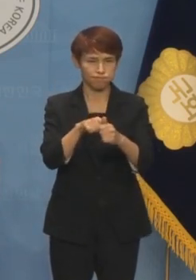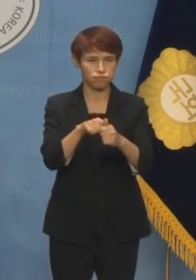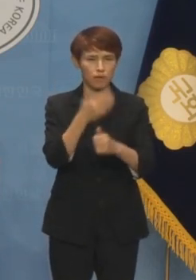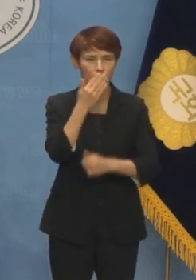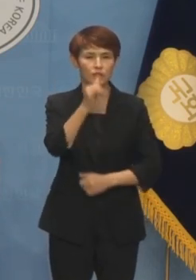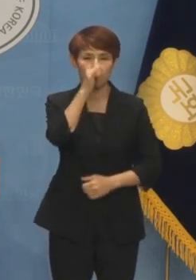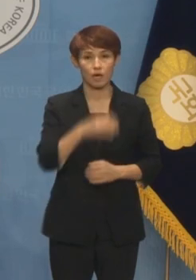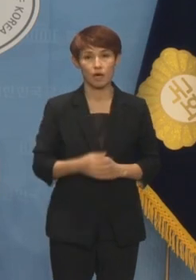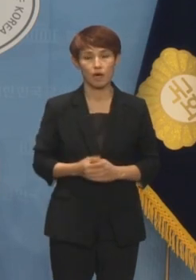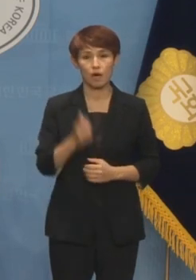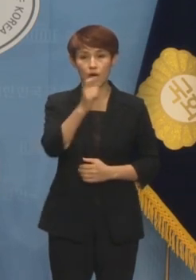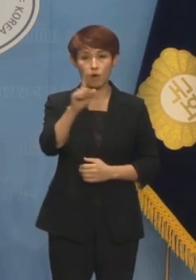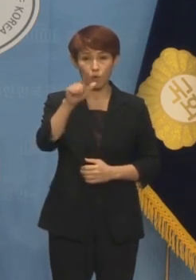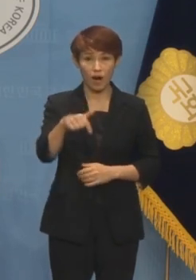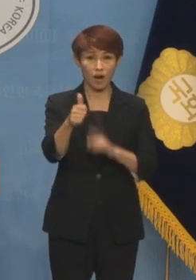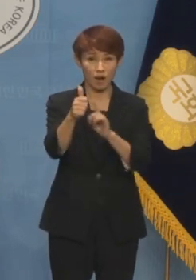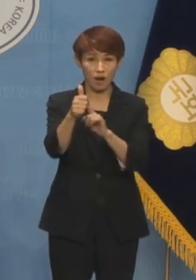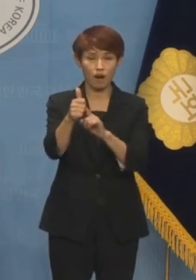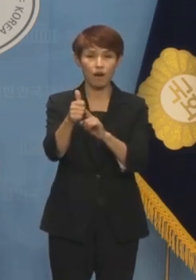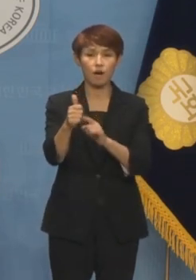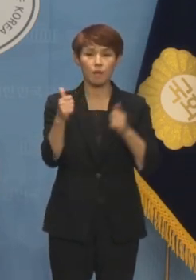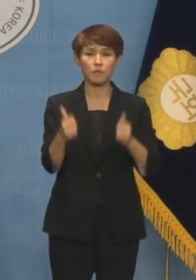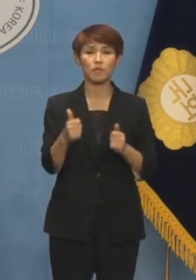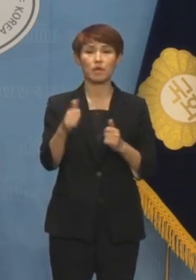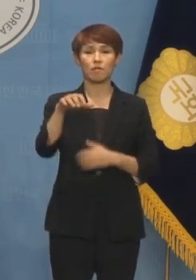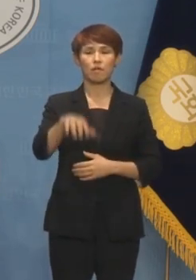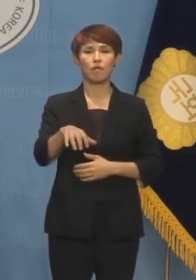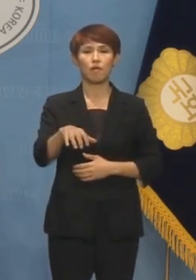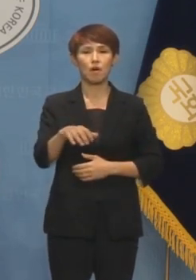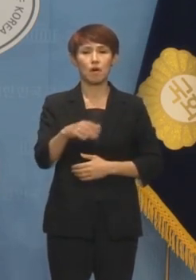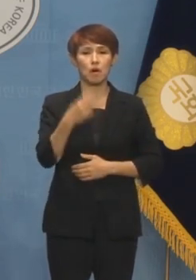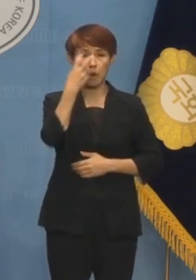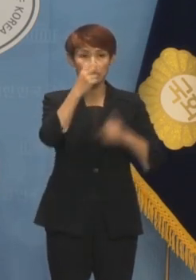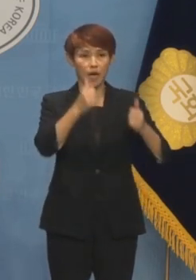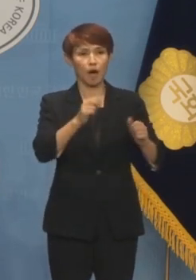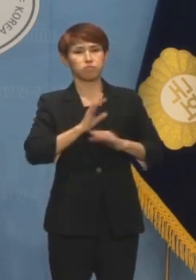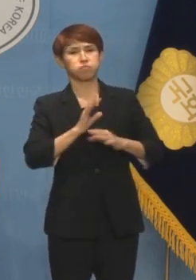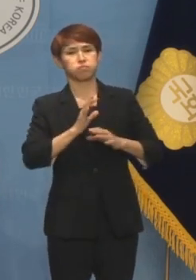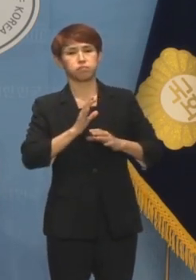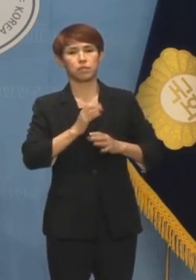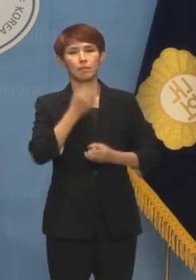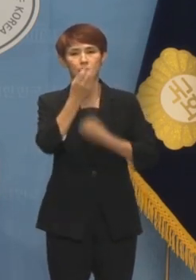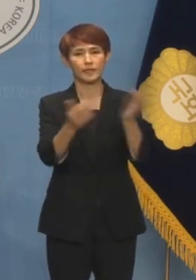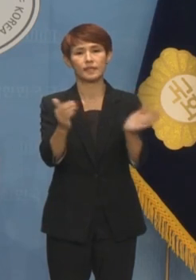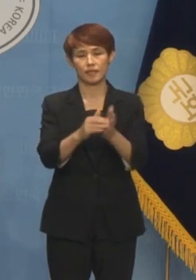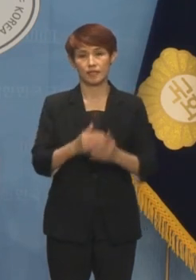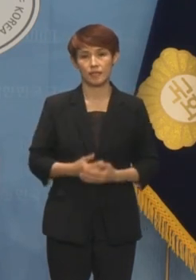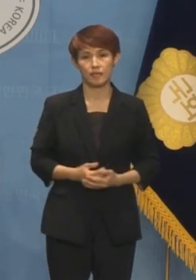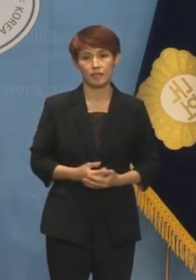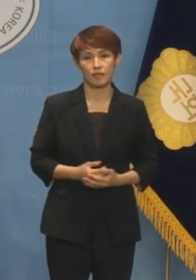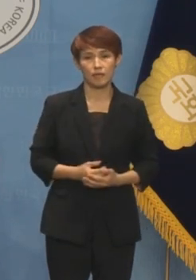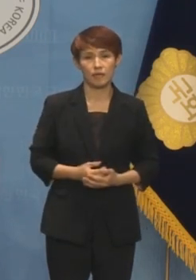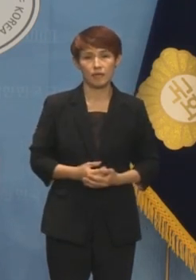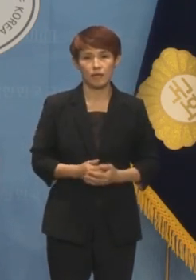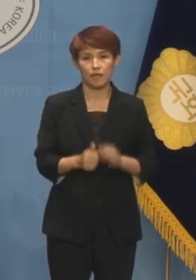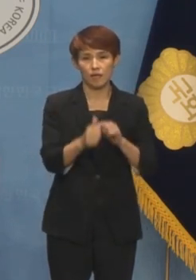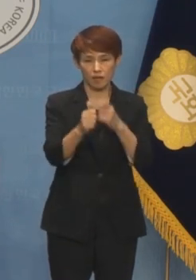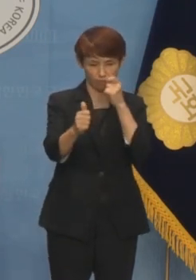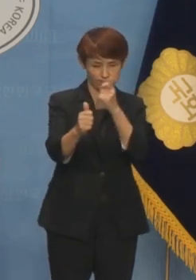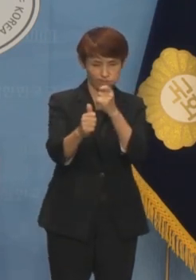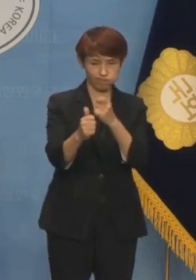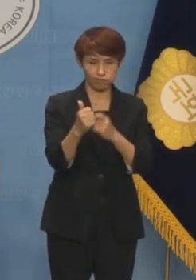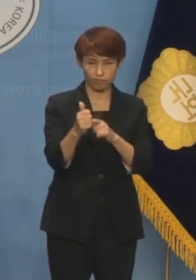지적했습니다. 실제 곽 씨는 법정에서 검사가 호랑이보다 무서웠다고 증언하기도 했습니다. 이러한 표적 강압 수사